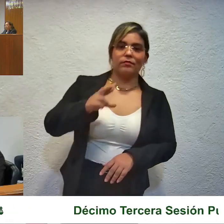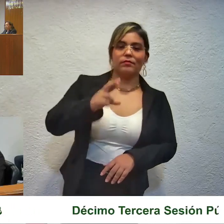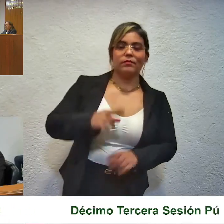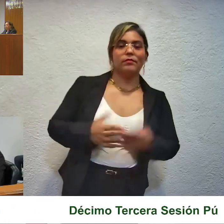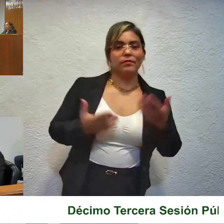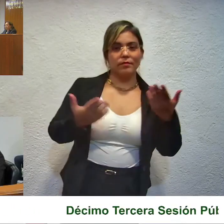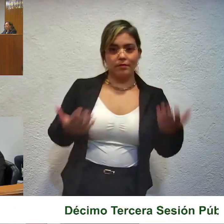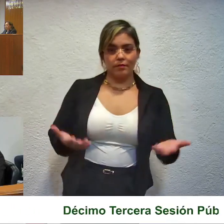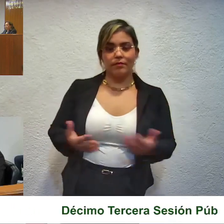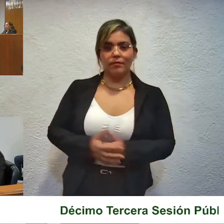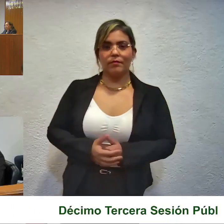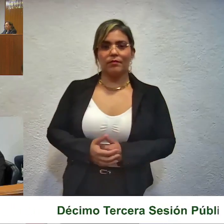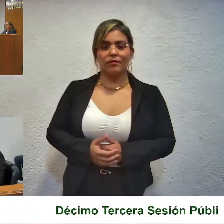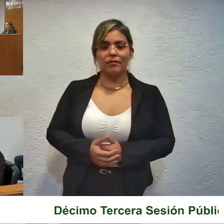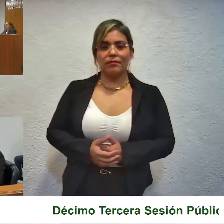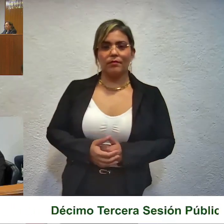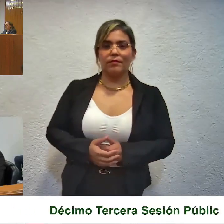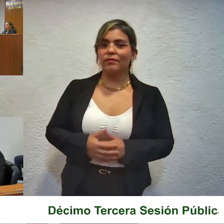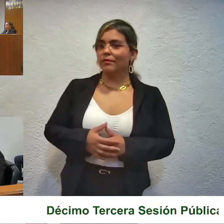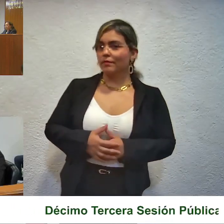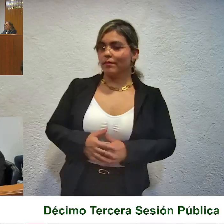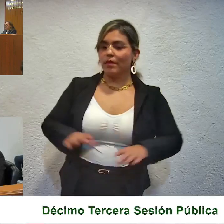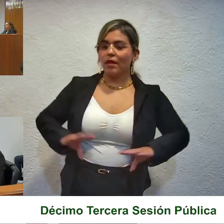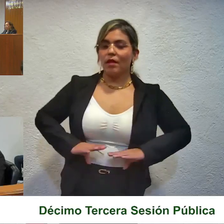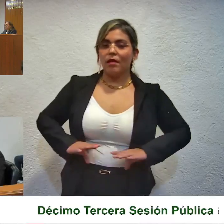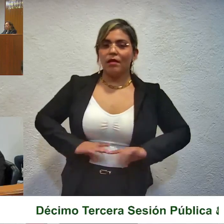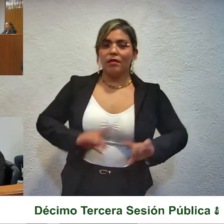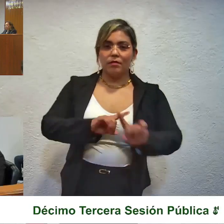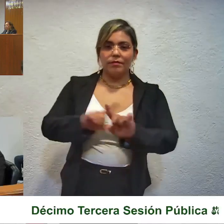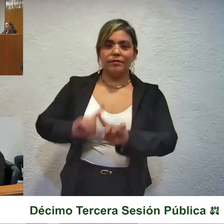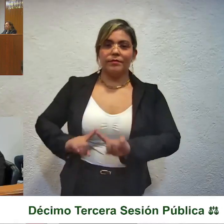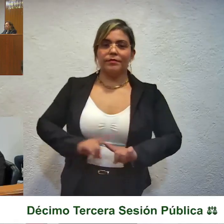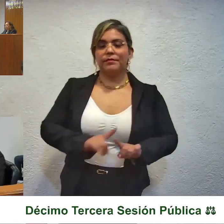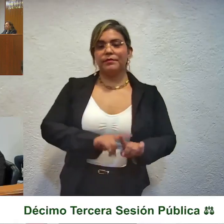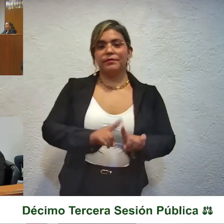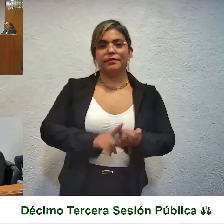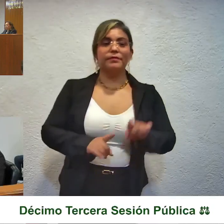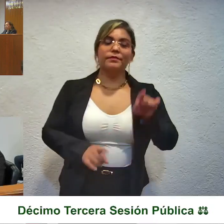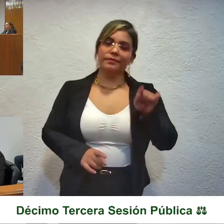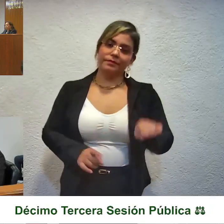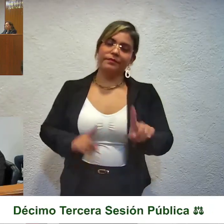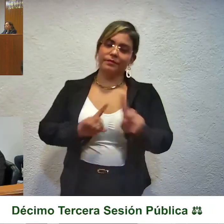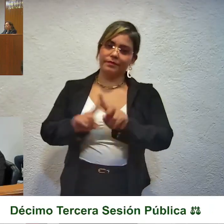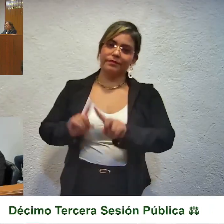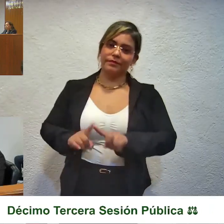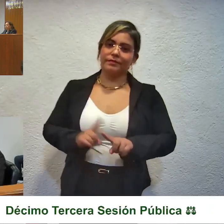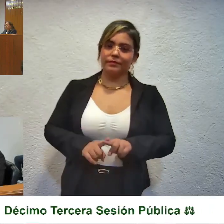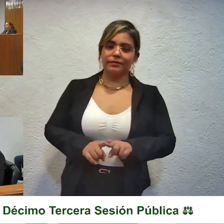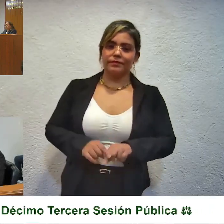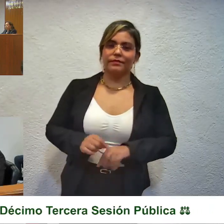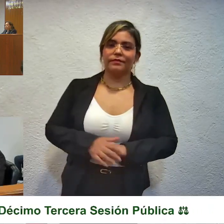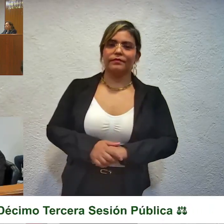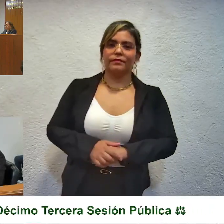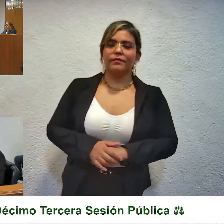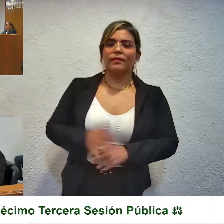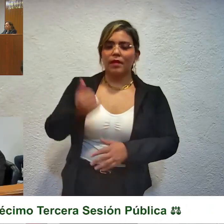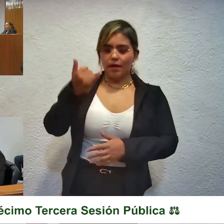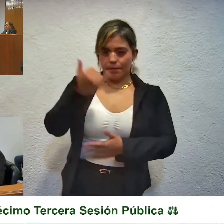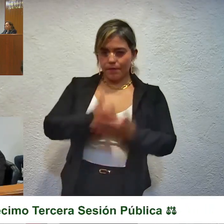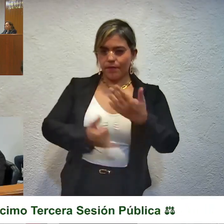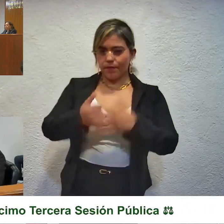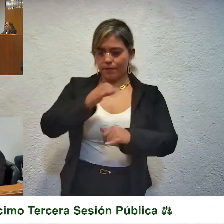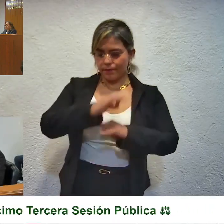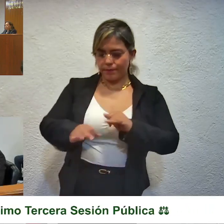Ello porque no se acreditaron las conductas que el disconforme señaló afectan dicho ejercicio. Así, el proyecto concluye con los siguientes